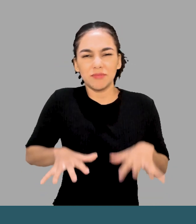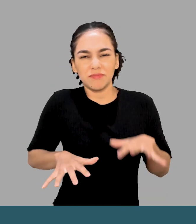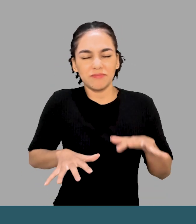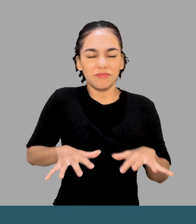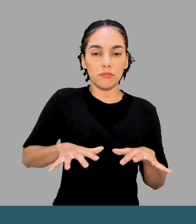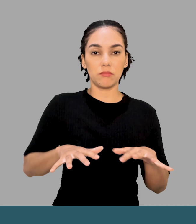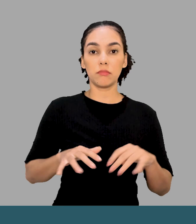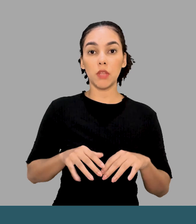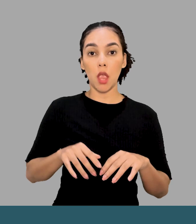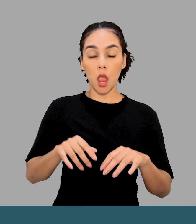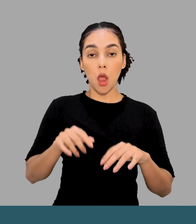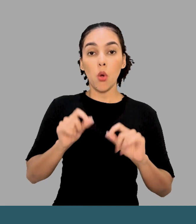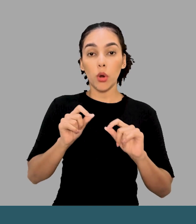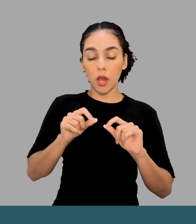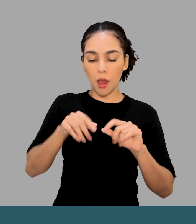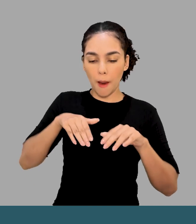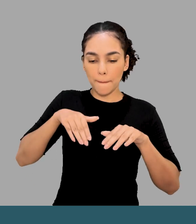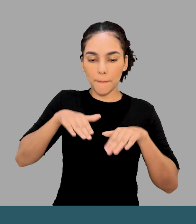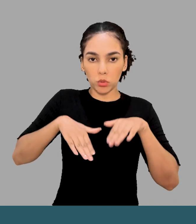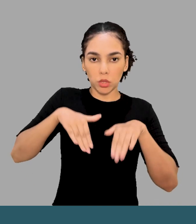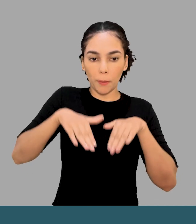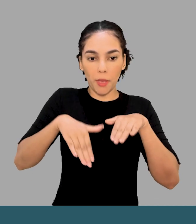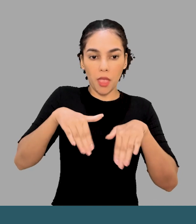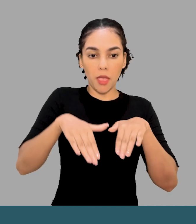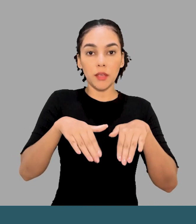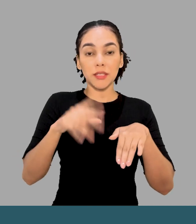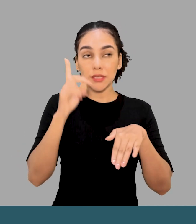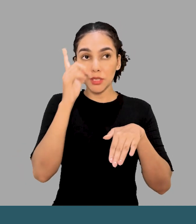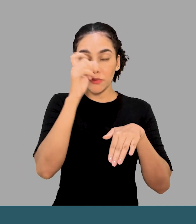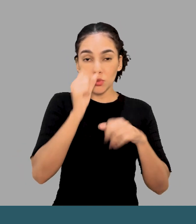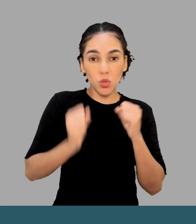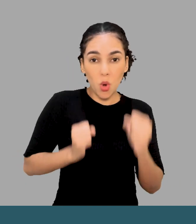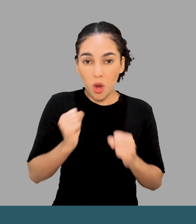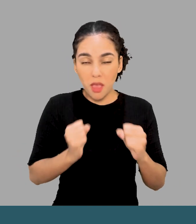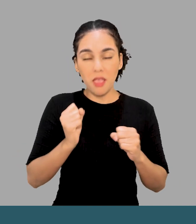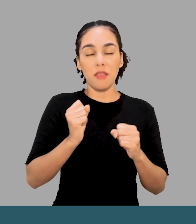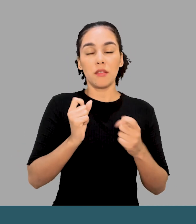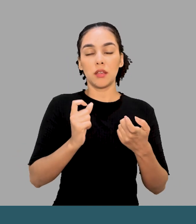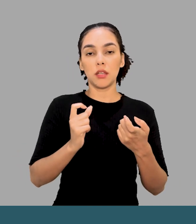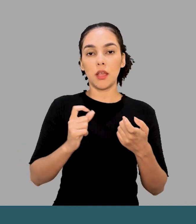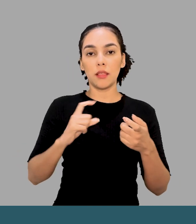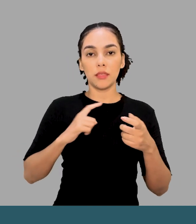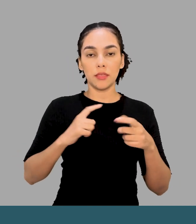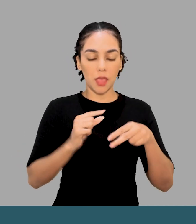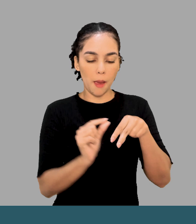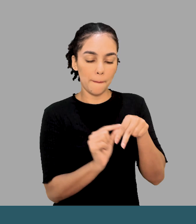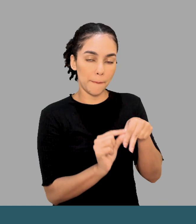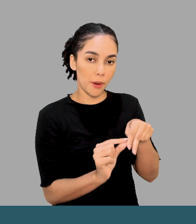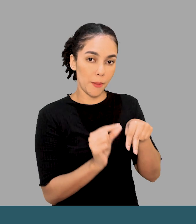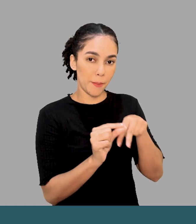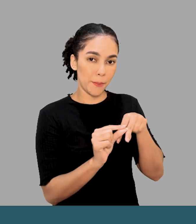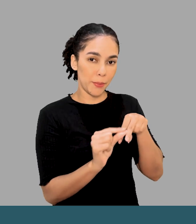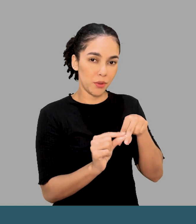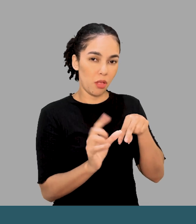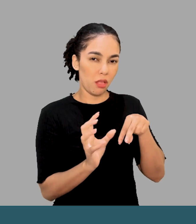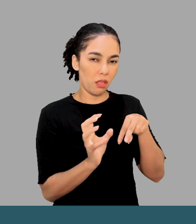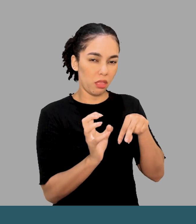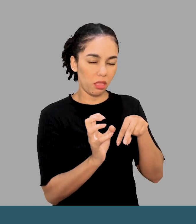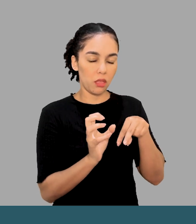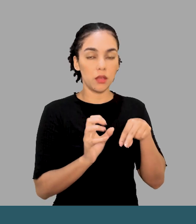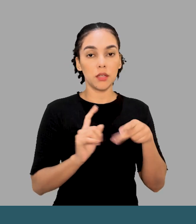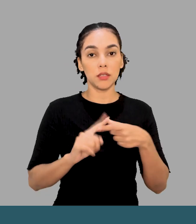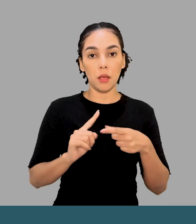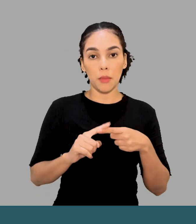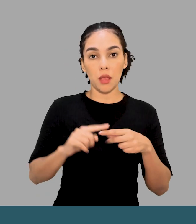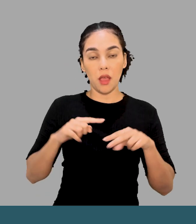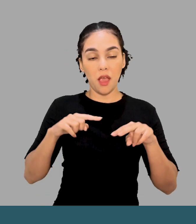pés, dificuldades para correr, ter as panturrilhas hipertrofiadas, a perda de marcha aos 12 anos para Duchenne e